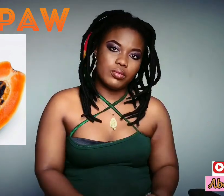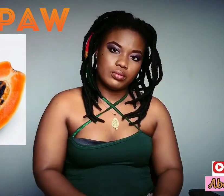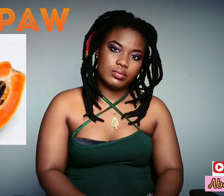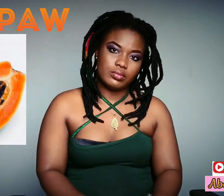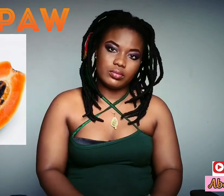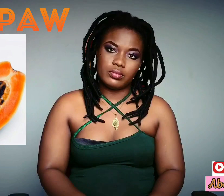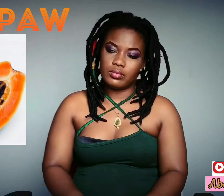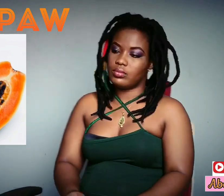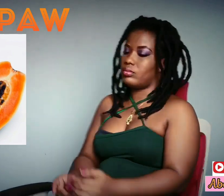Pawpaw.